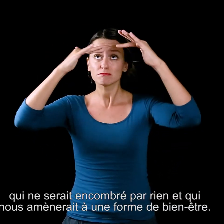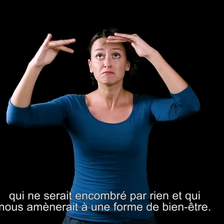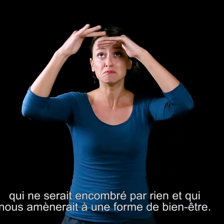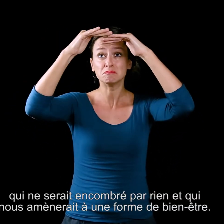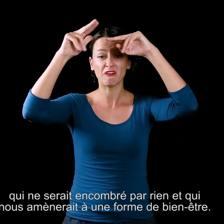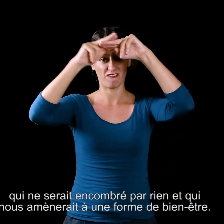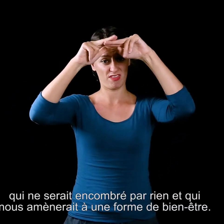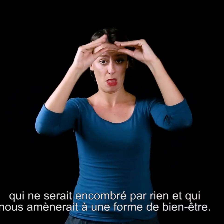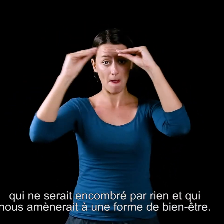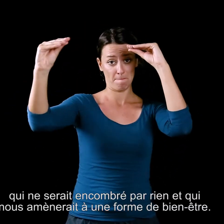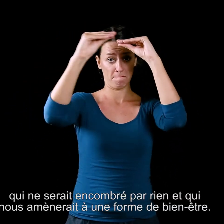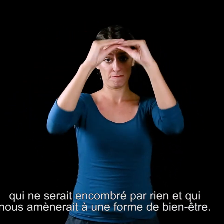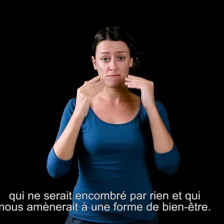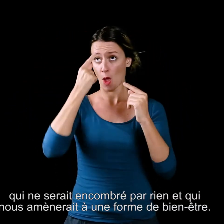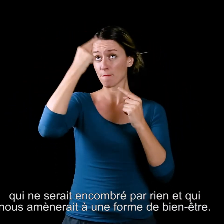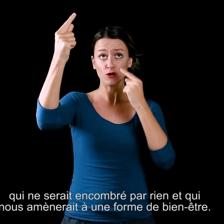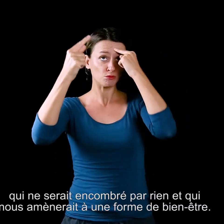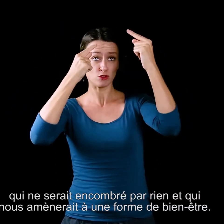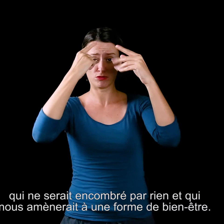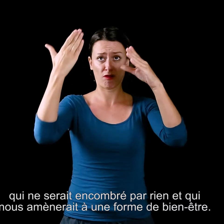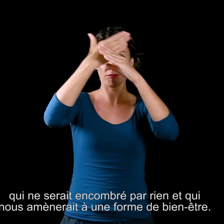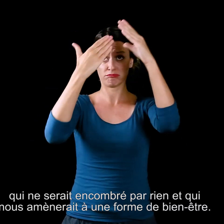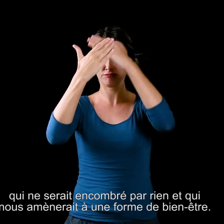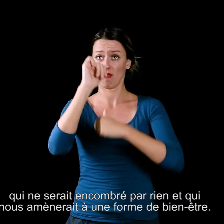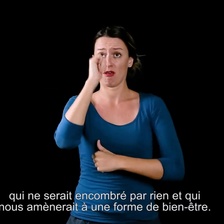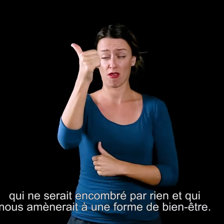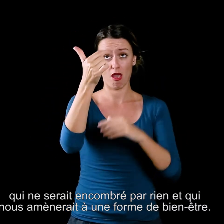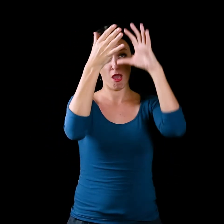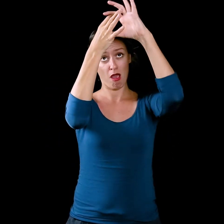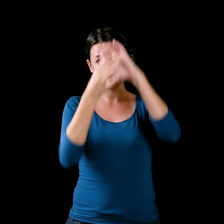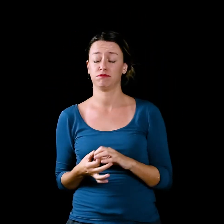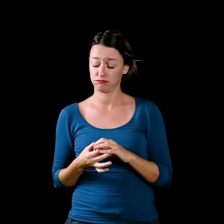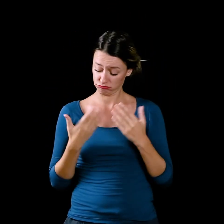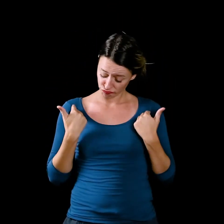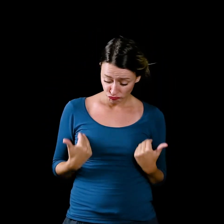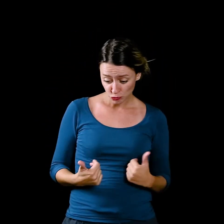encombré par rien et qui nous amènerait à une forme de bien-être.